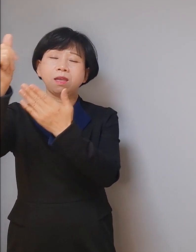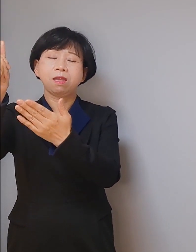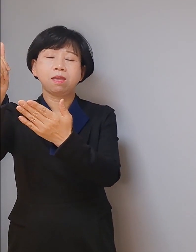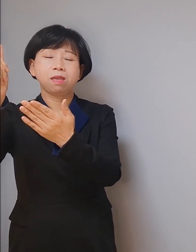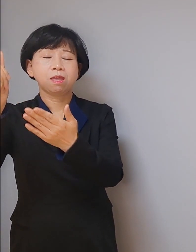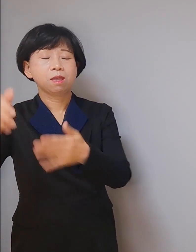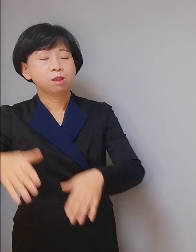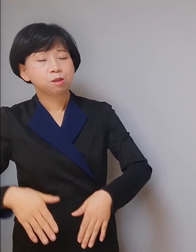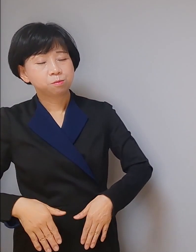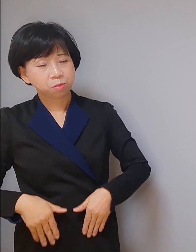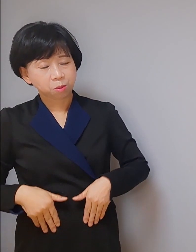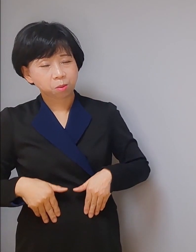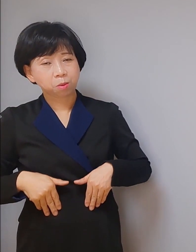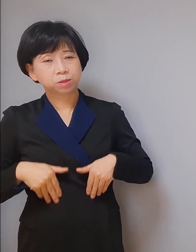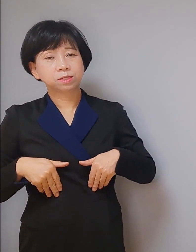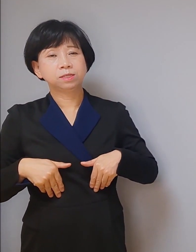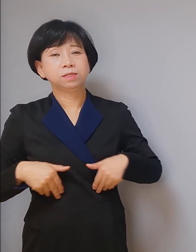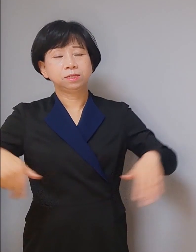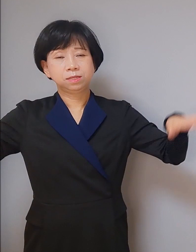주께